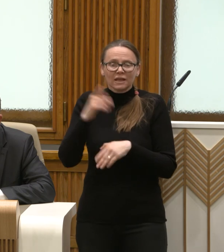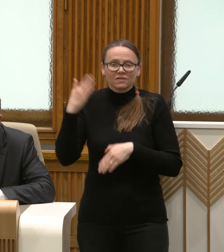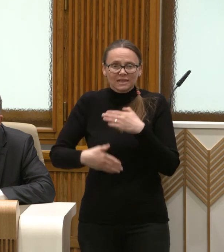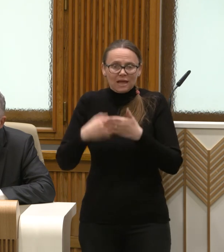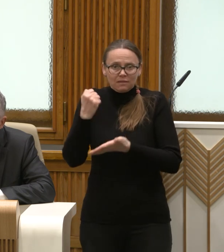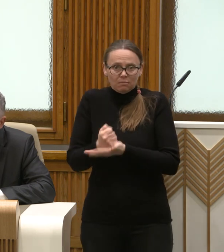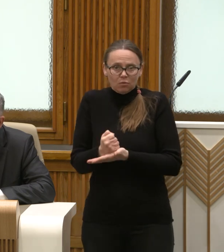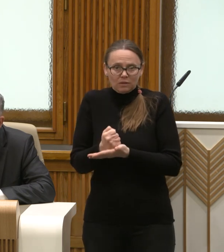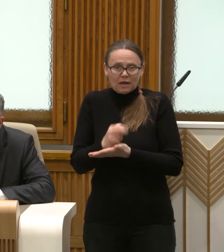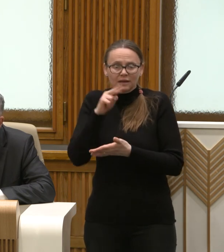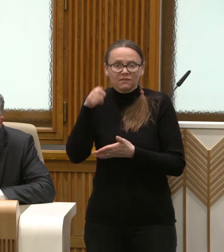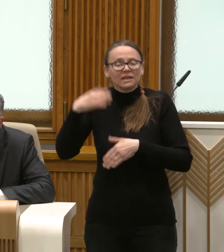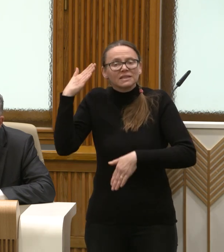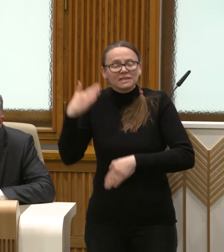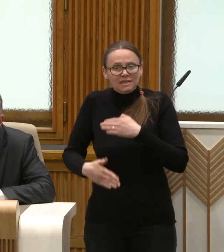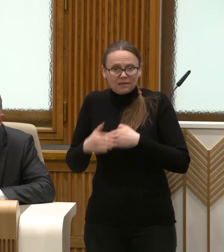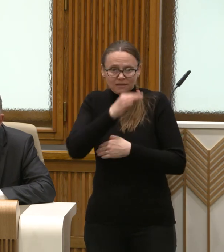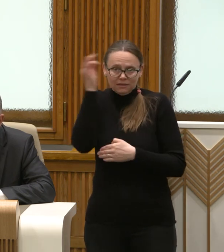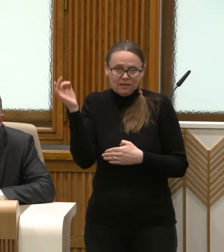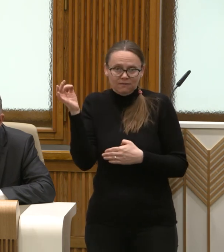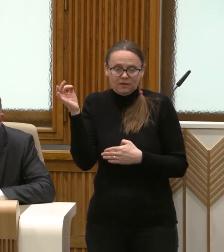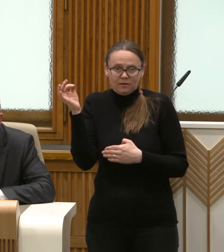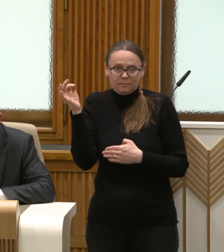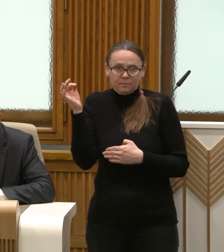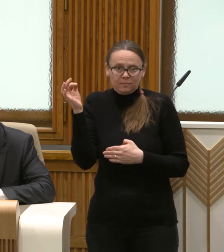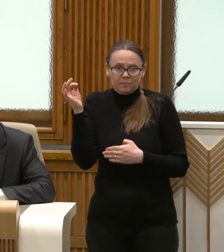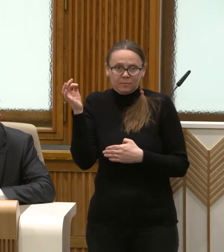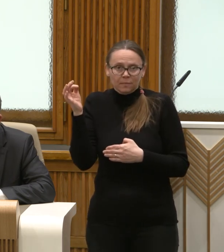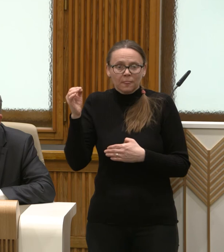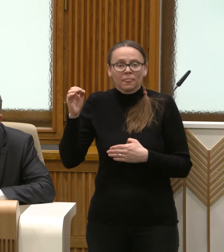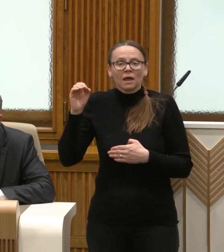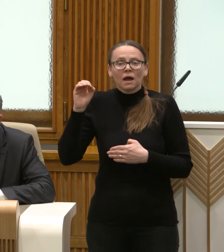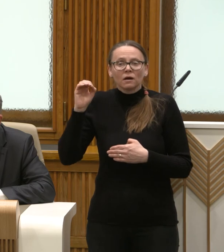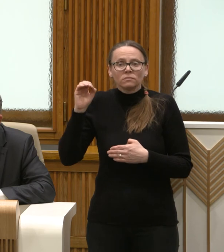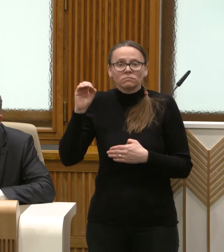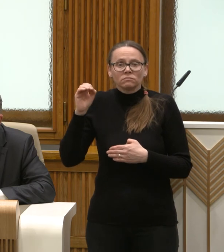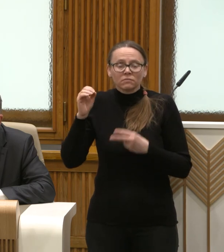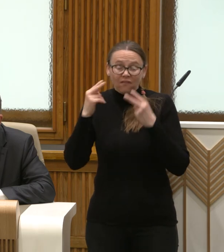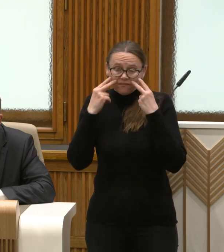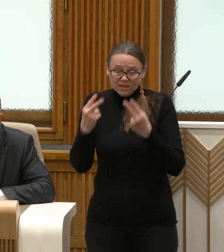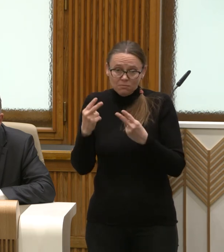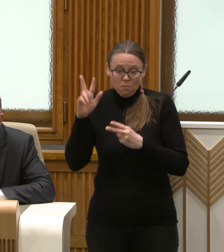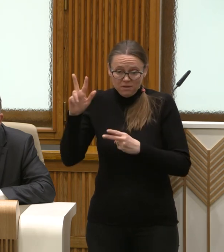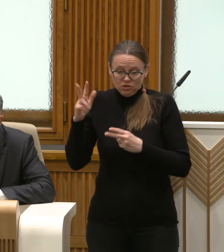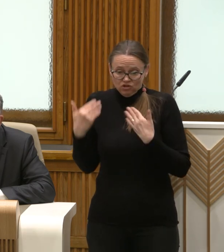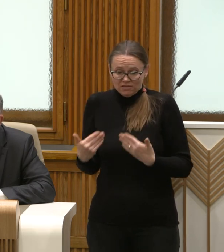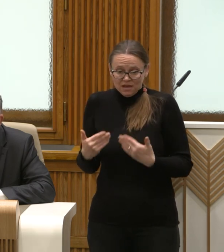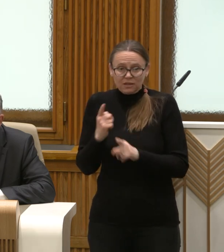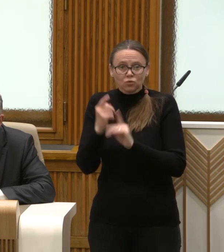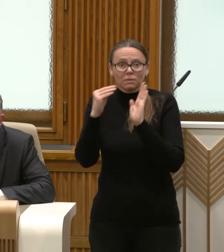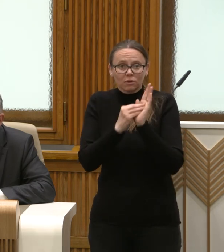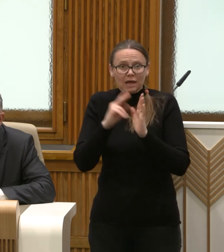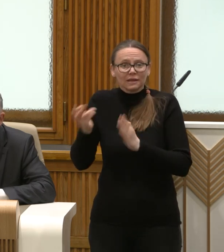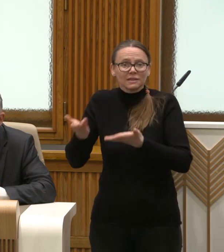poudarjani v teh zadnjih dnevih. Priča žal tudi danes podatek, ki